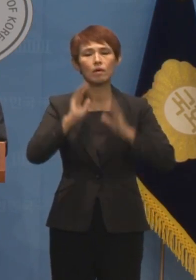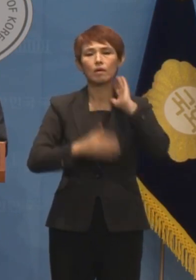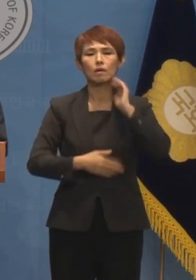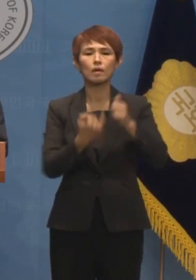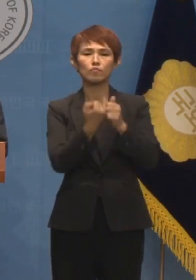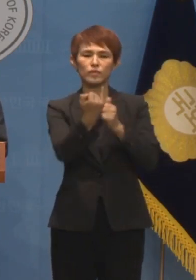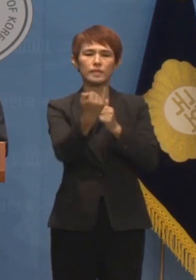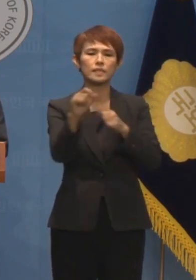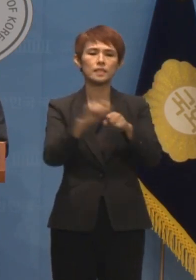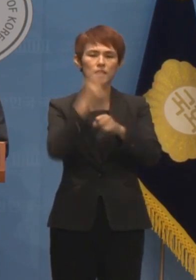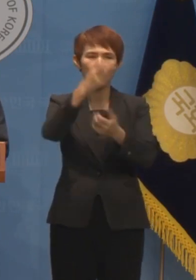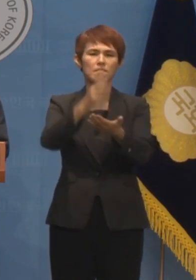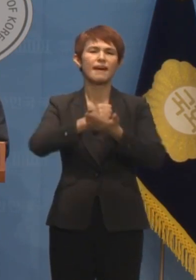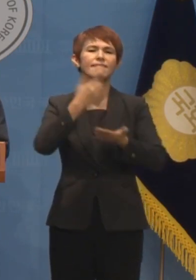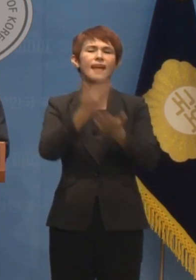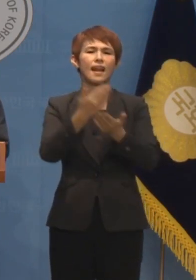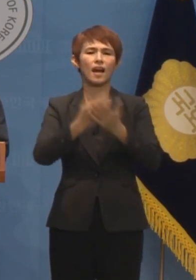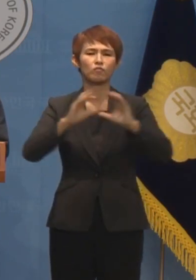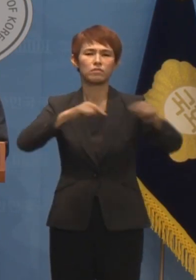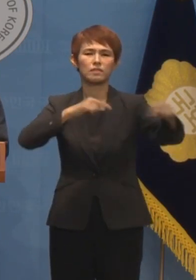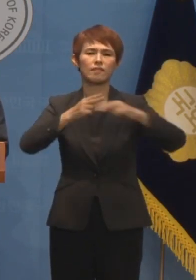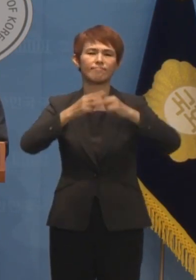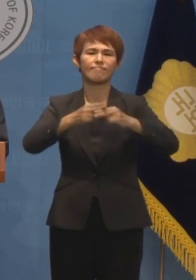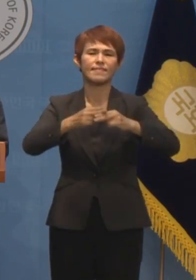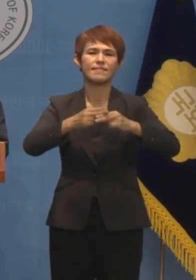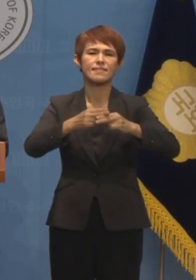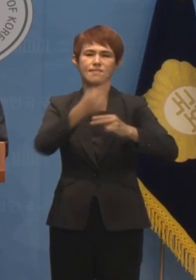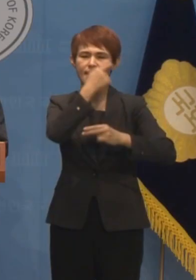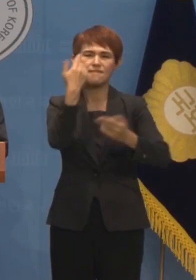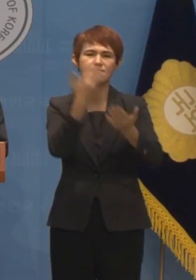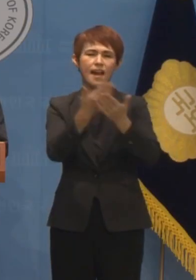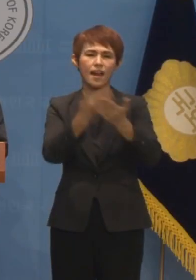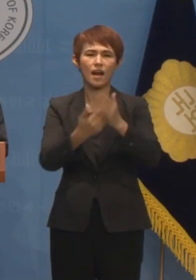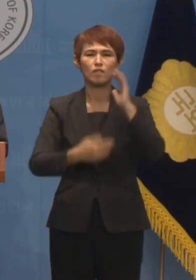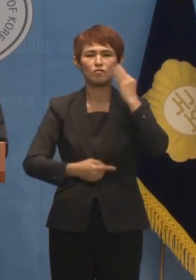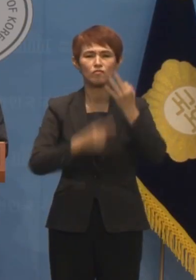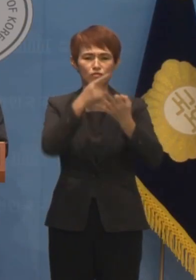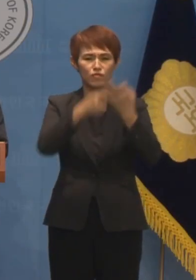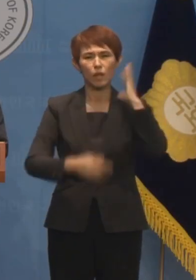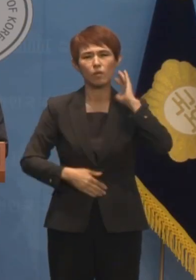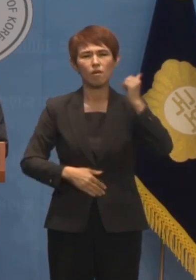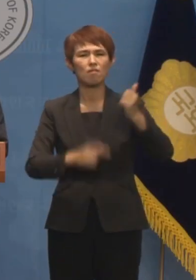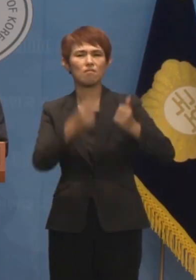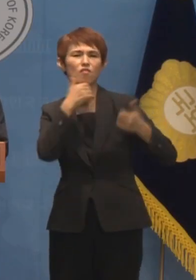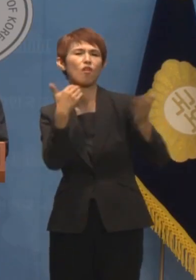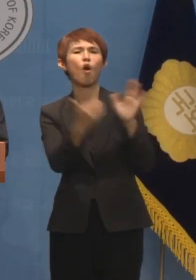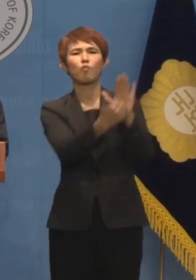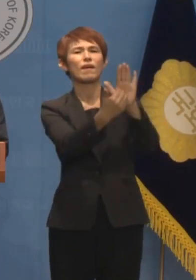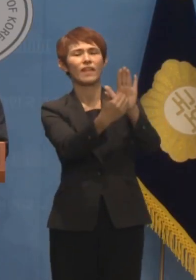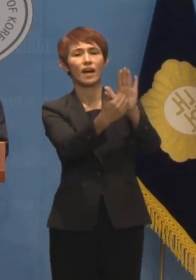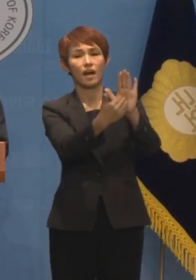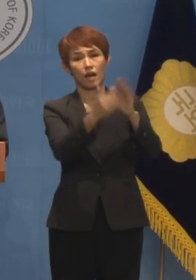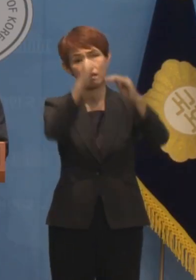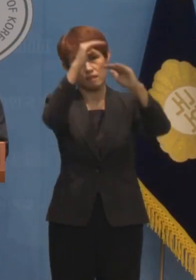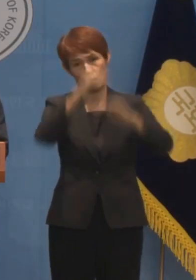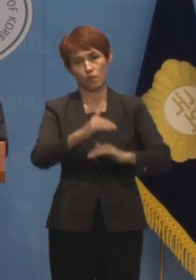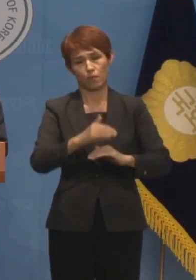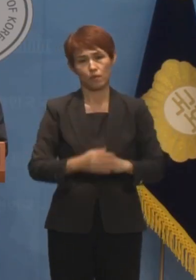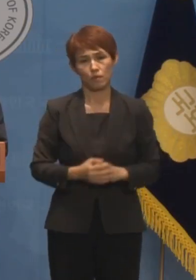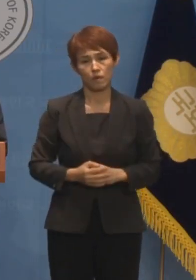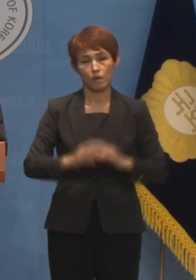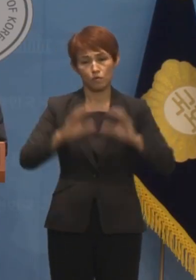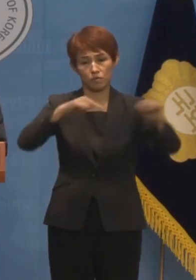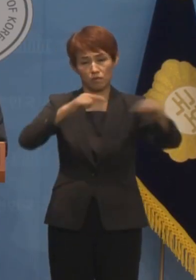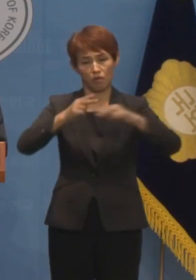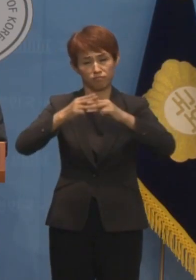특검 수용 국정농단 규명 윤석열을 거부한다 시민 행동이었습니다이 참담한 국정